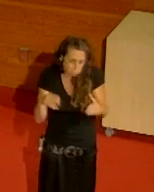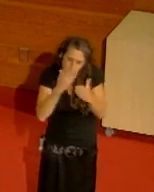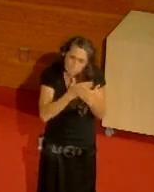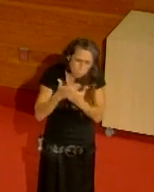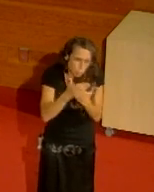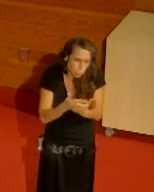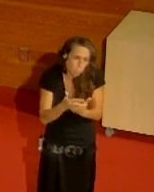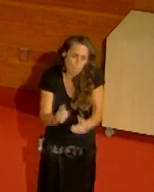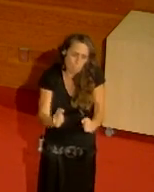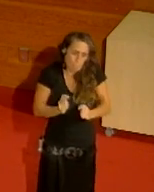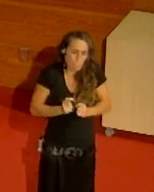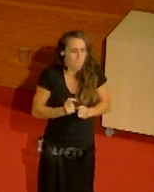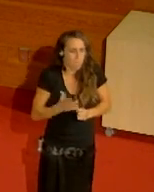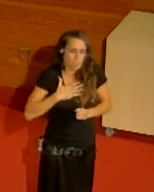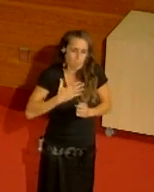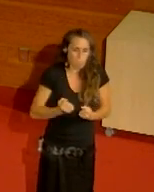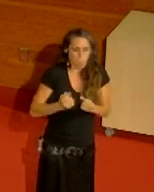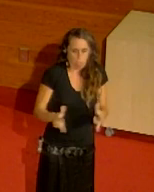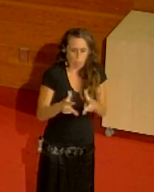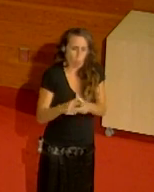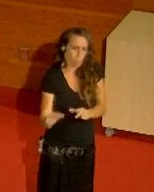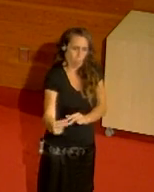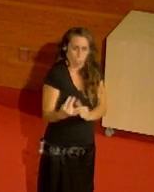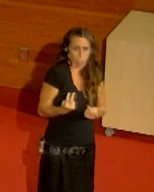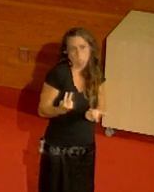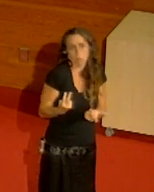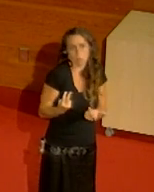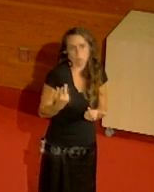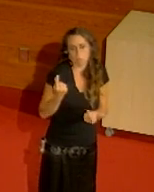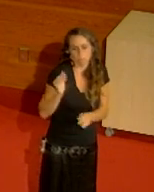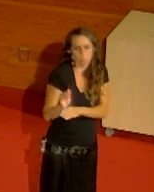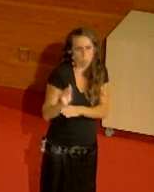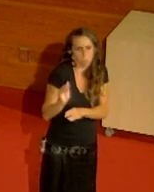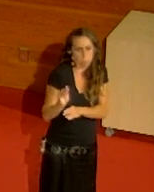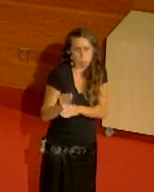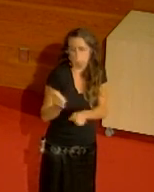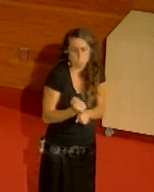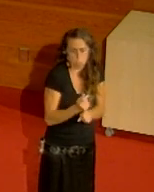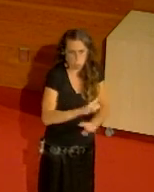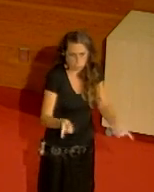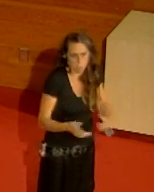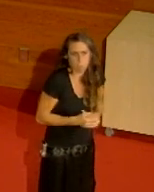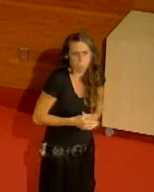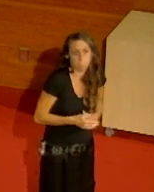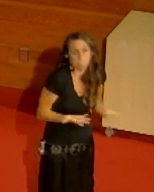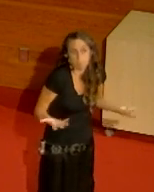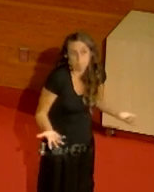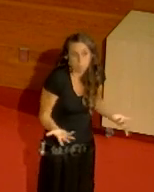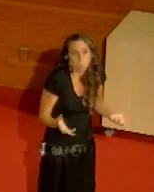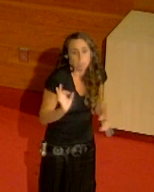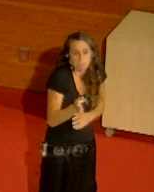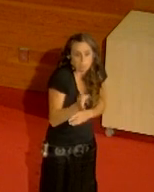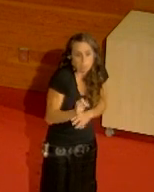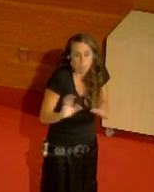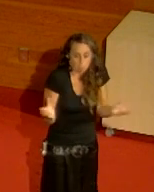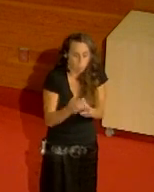da prestigio social a pesar de que no trabajas y que apenas tengas ingresos Es verdad que las mayores cuotas de pobreza en Israel se dan dentro de